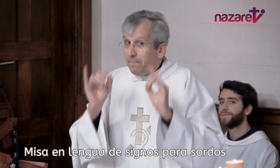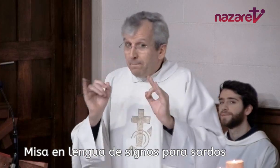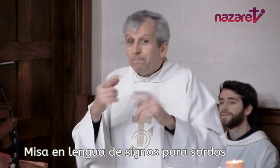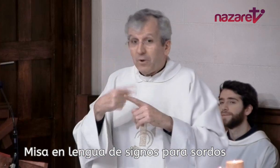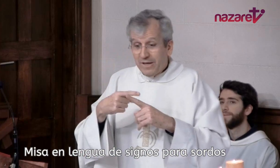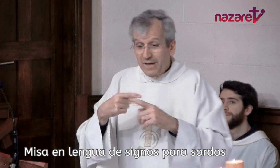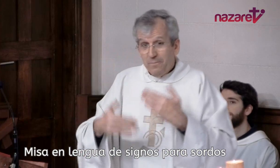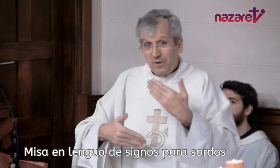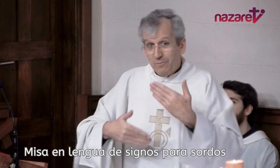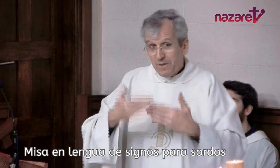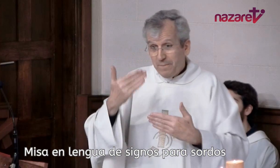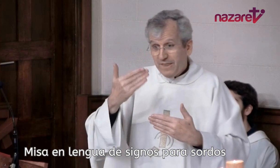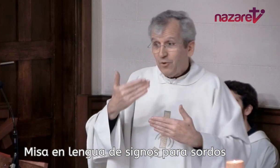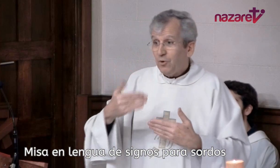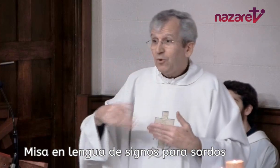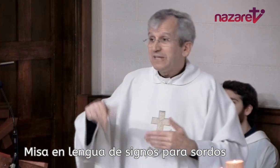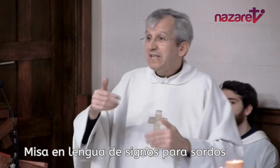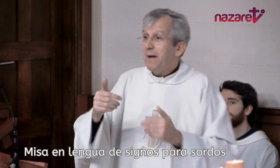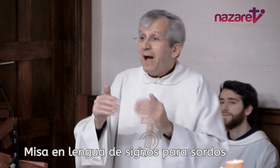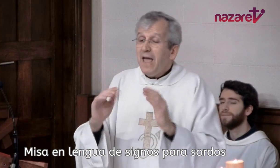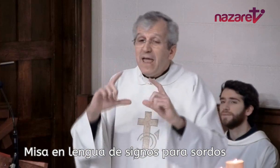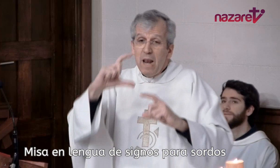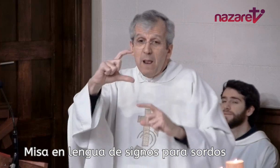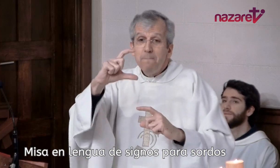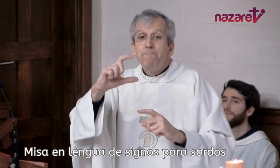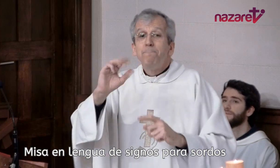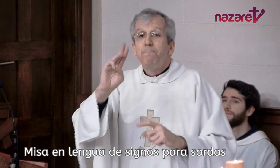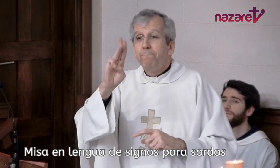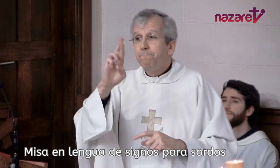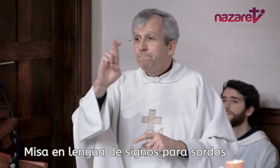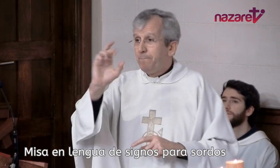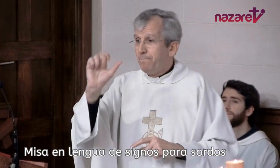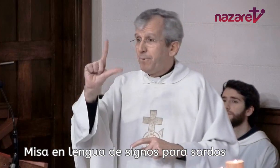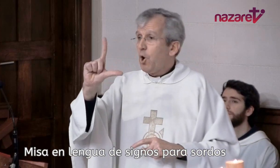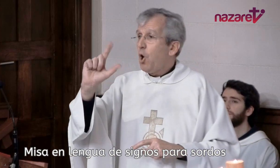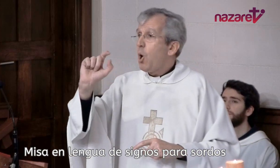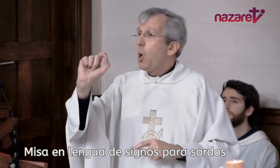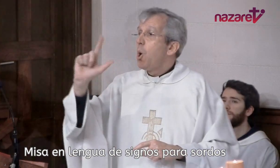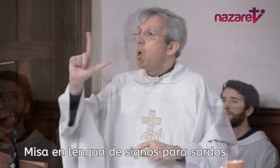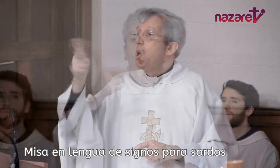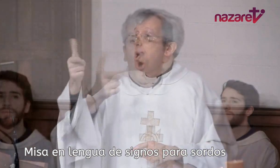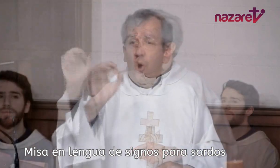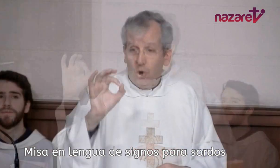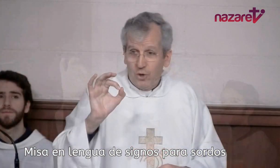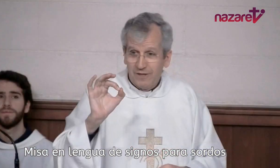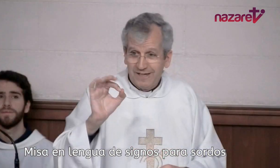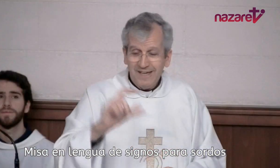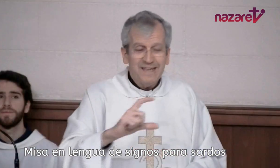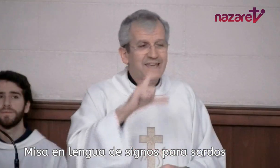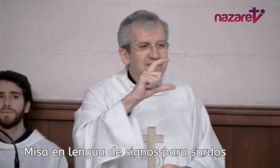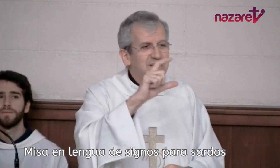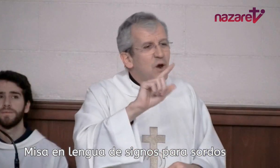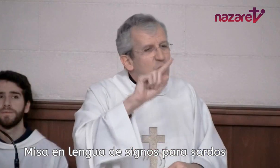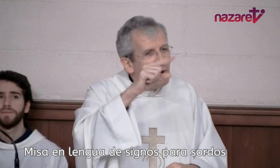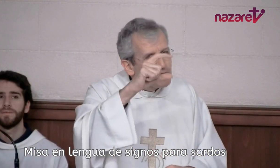¿Por qué? Porque hemos empezado con lo que se llama el prologo, que es los